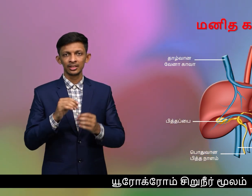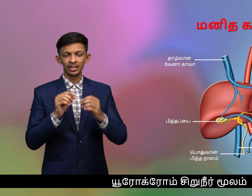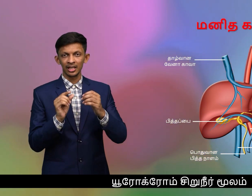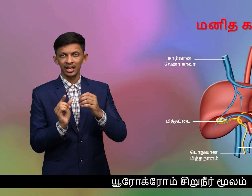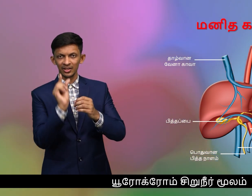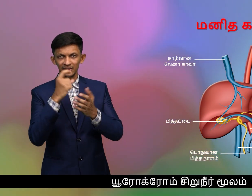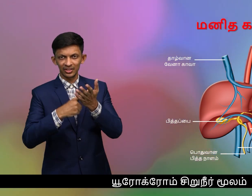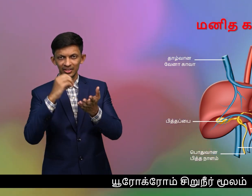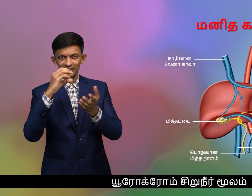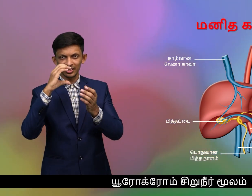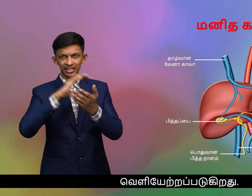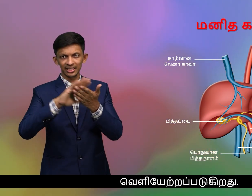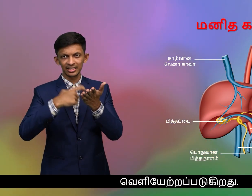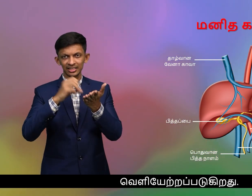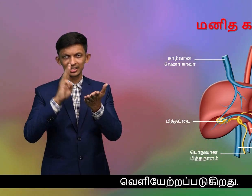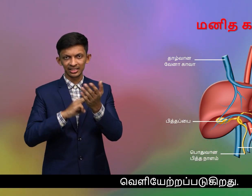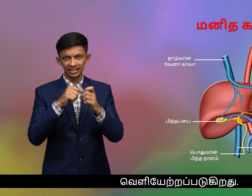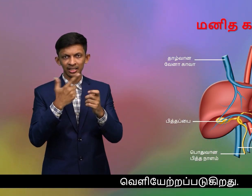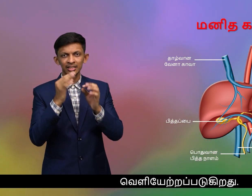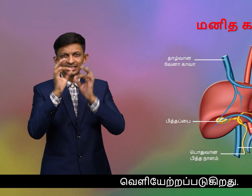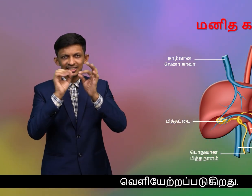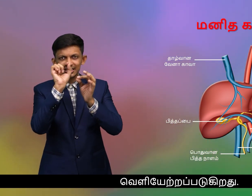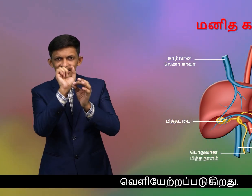யூரோக்ரோம் சிறுநீரகம் மூலம் வெளியேற்றப்படுகிறது.